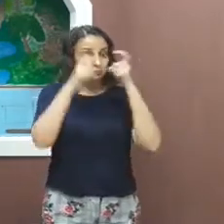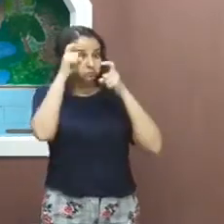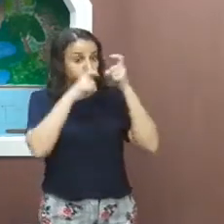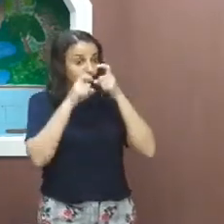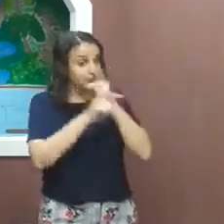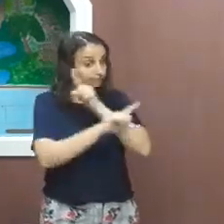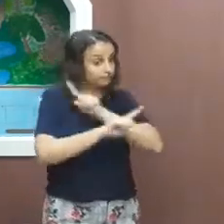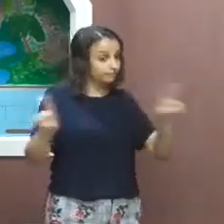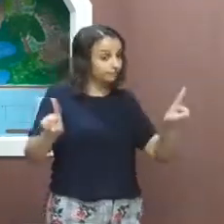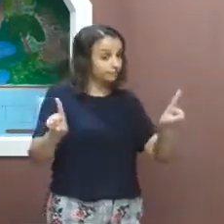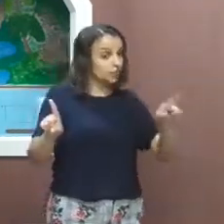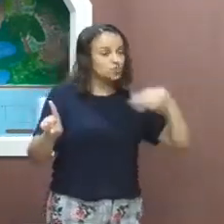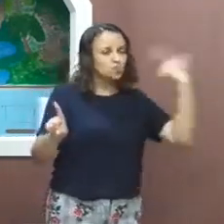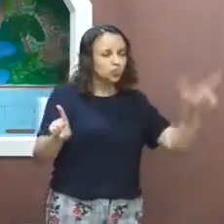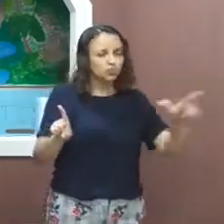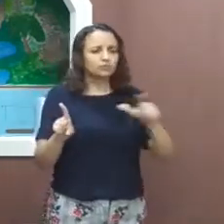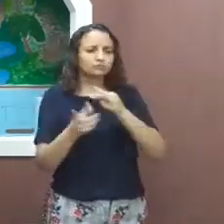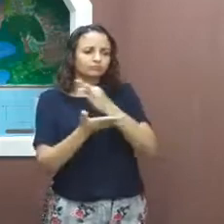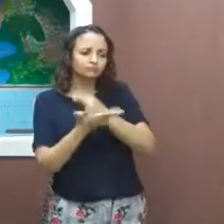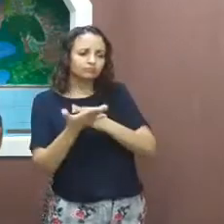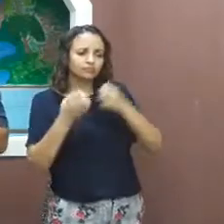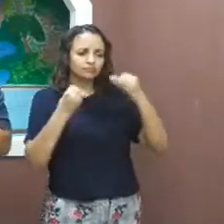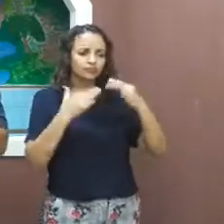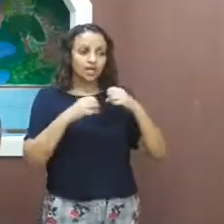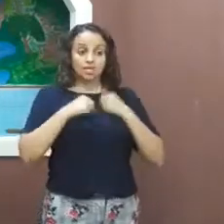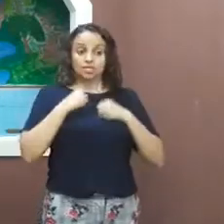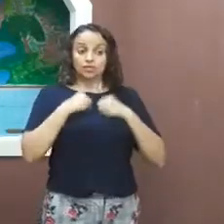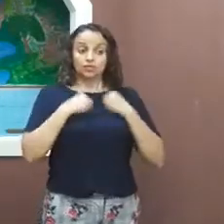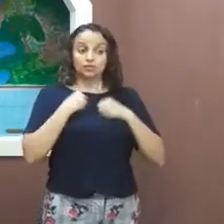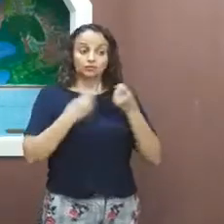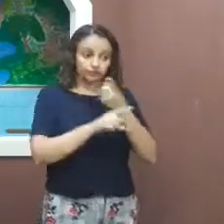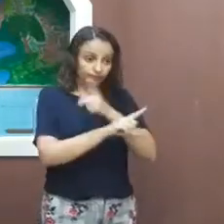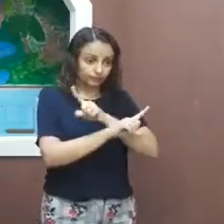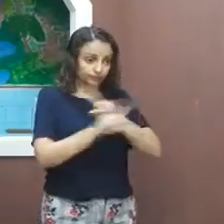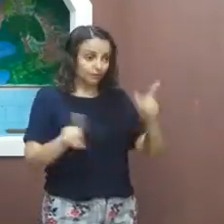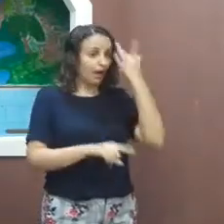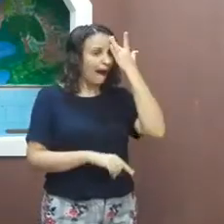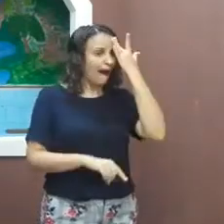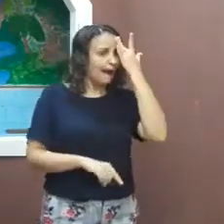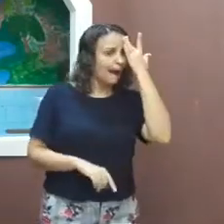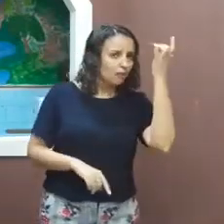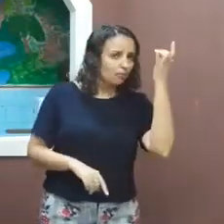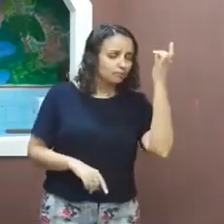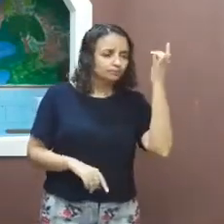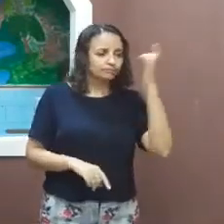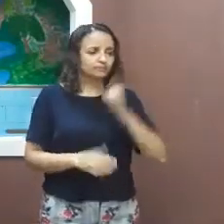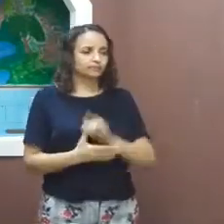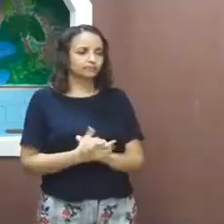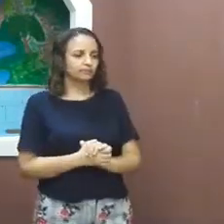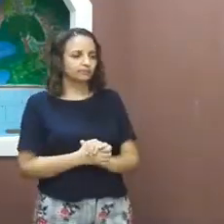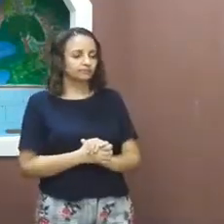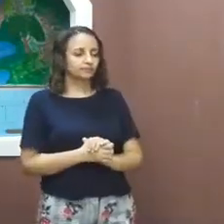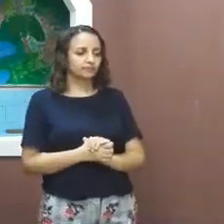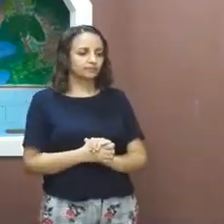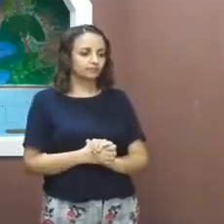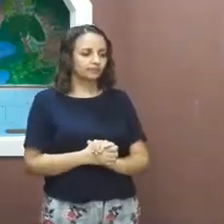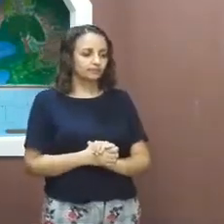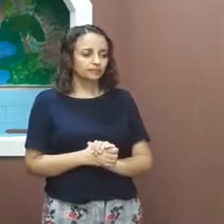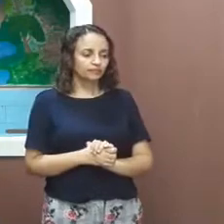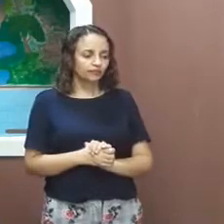versão que fala: não ande ansioso pelo dia de amanhã.